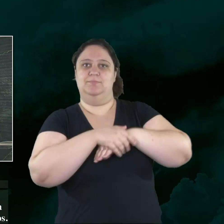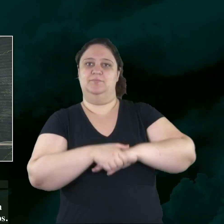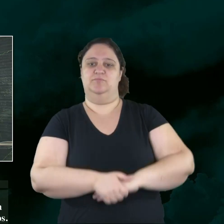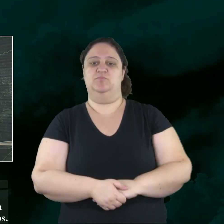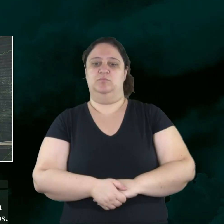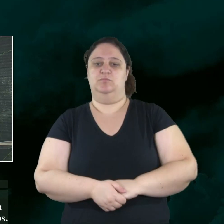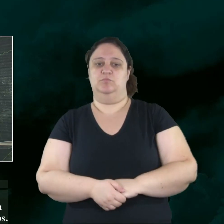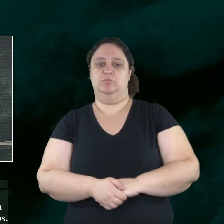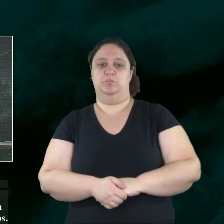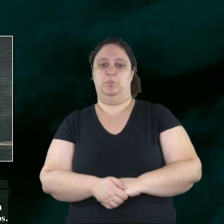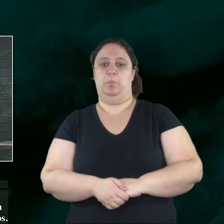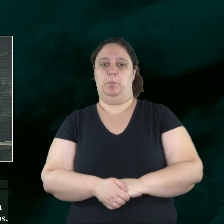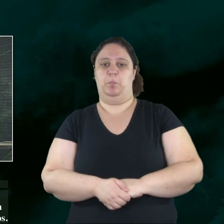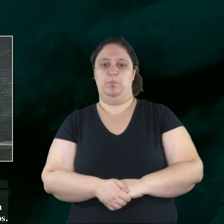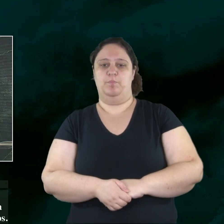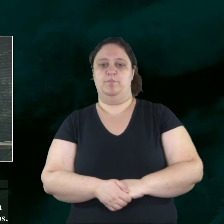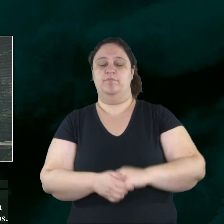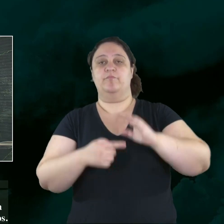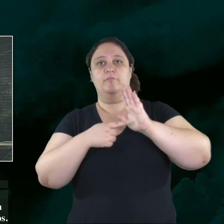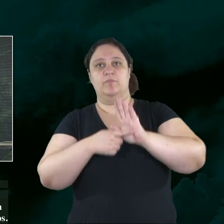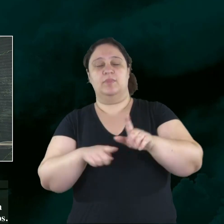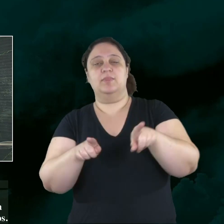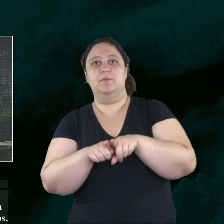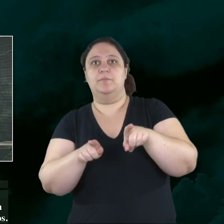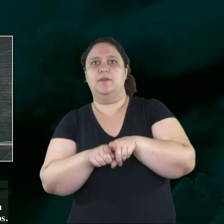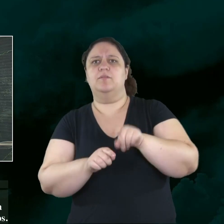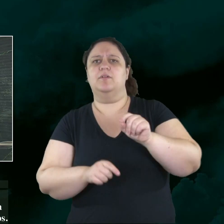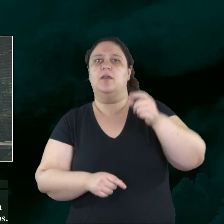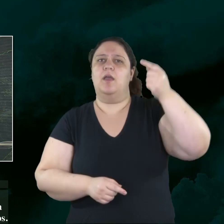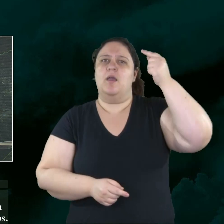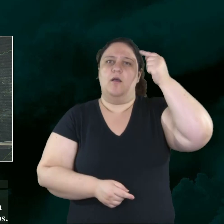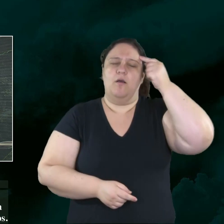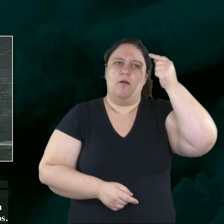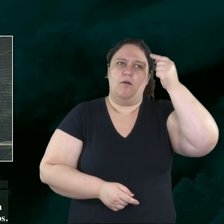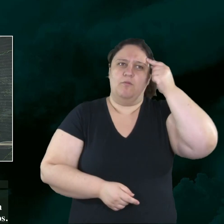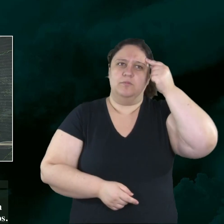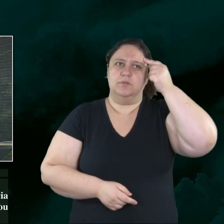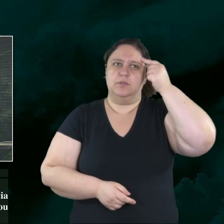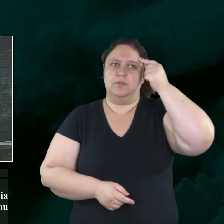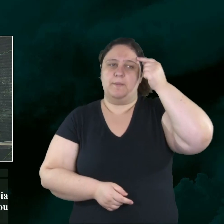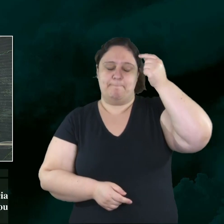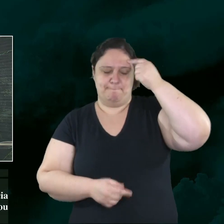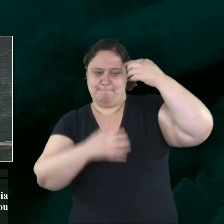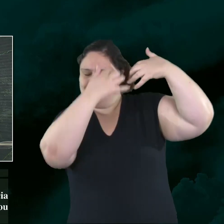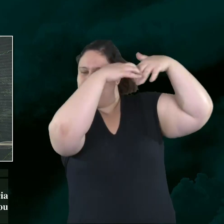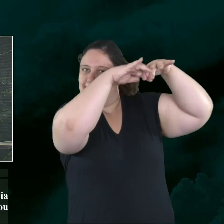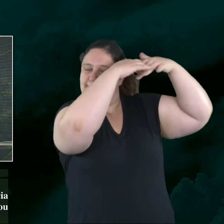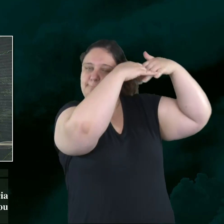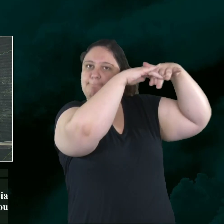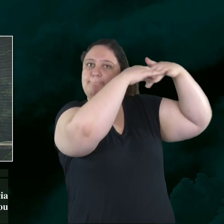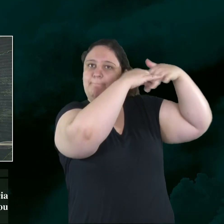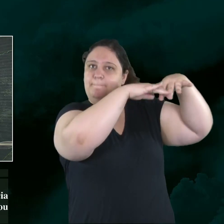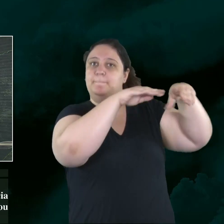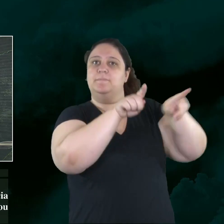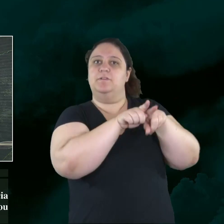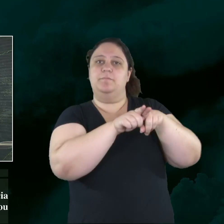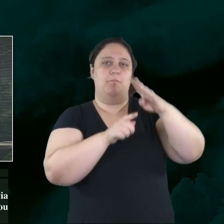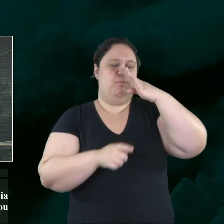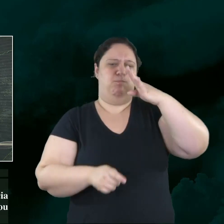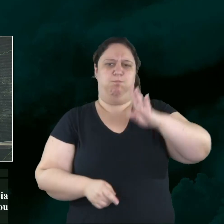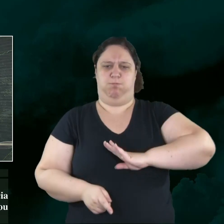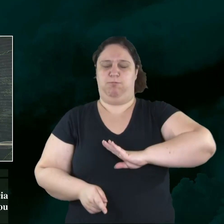testemunhando-lhes também a consciência e seus pensamentos, mutuamente acusando-se